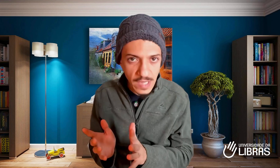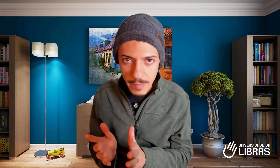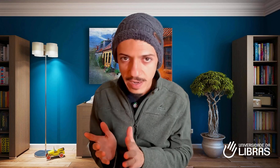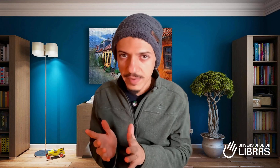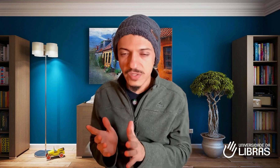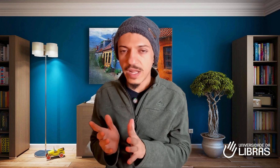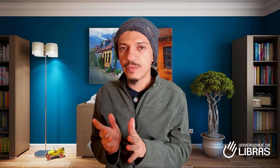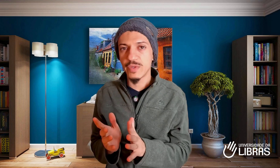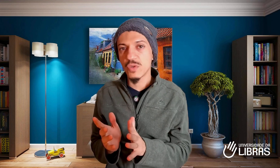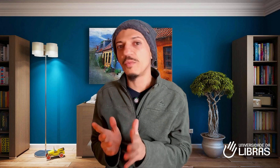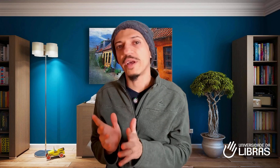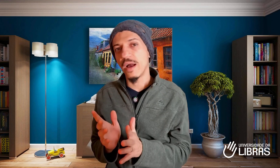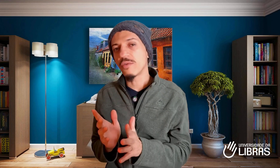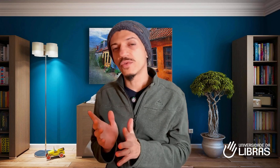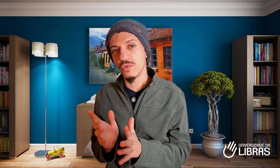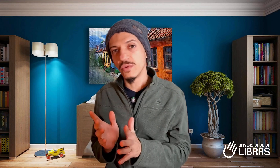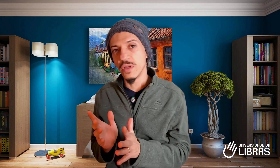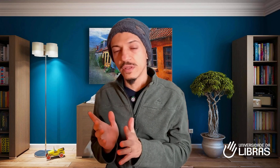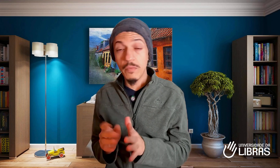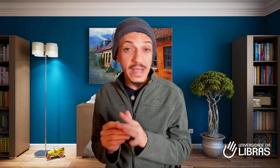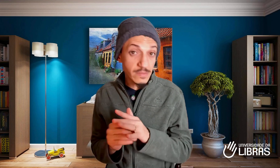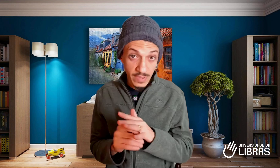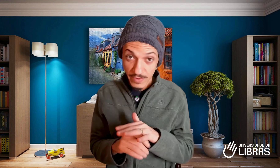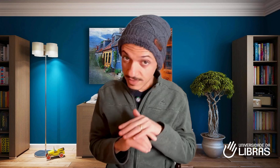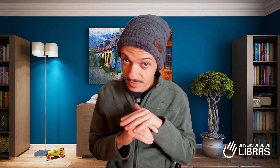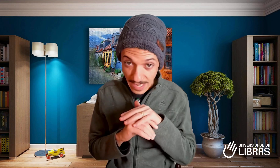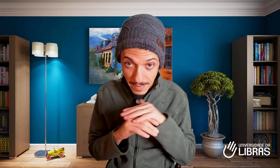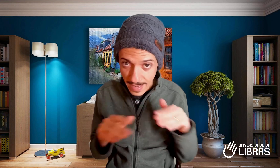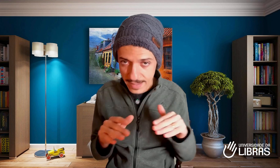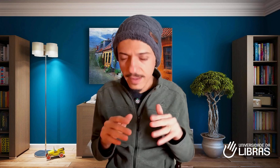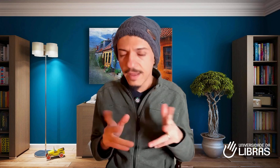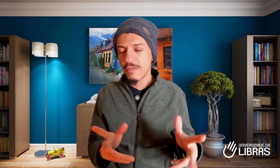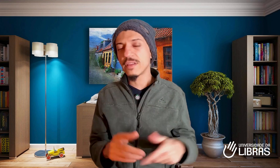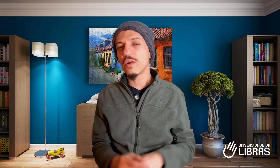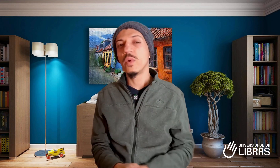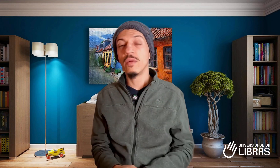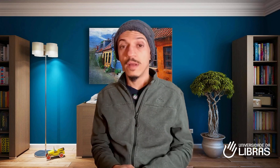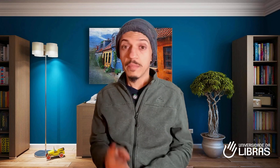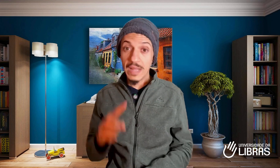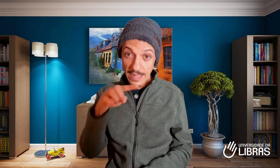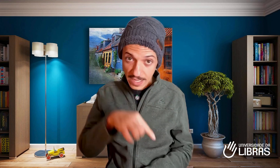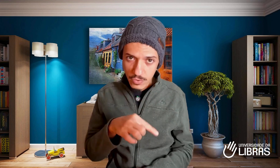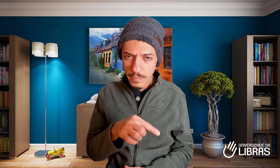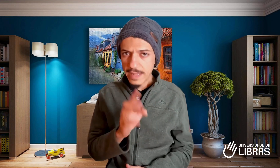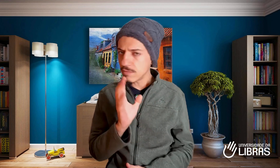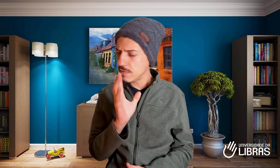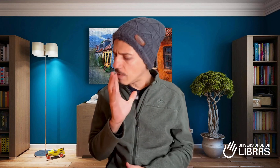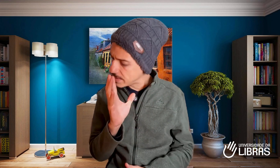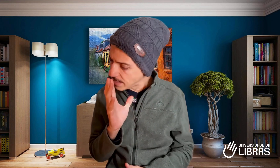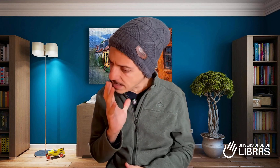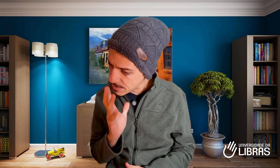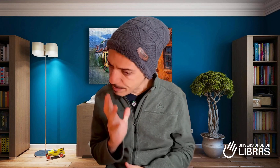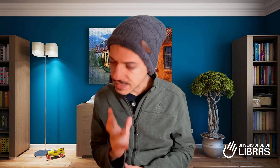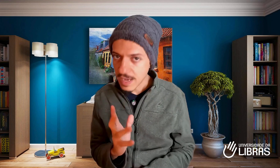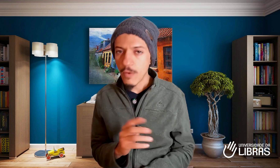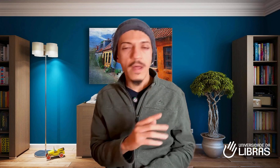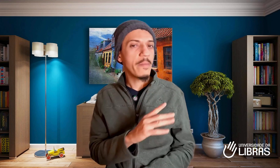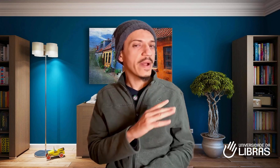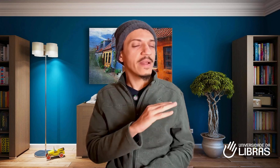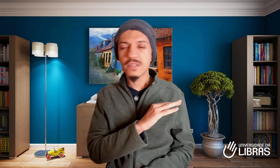Libras direito para se comunicar com surdos. Então, mesmo que você não saiba nada, fique tranquilo, porque lá dentro do método tem uma trilha especial para quem não sabe